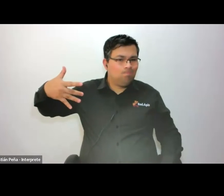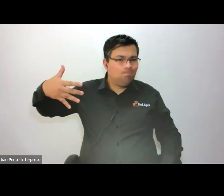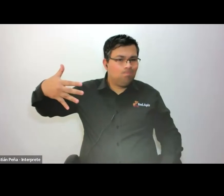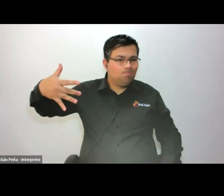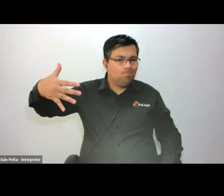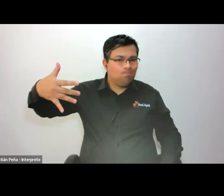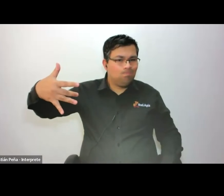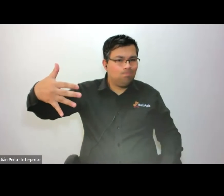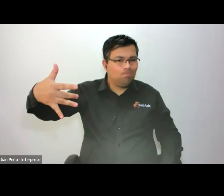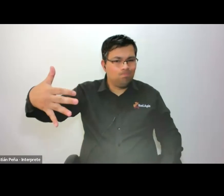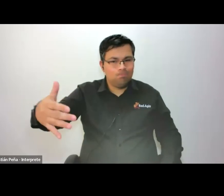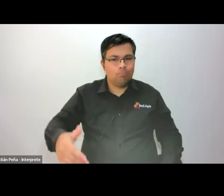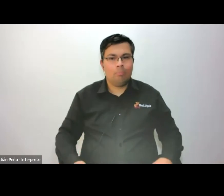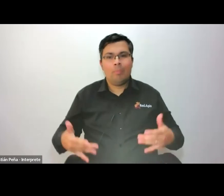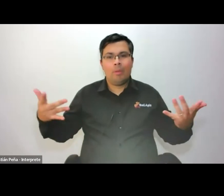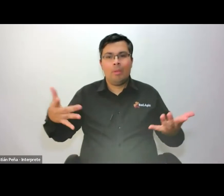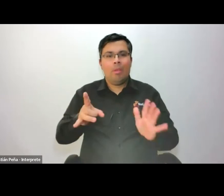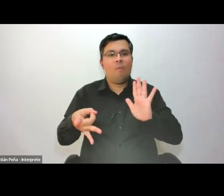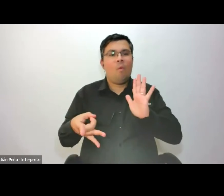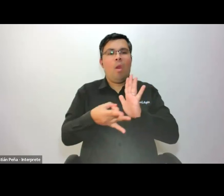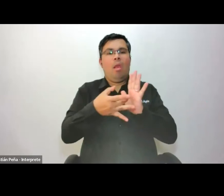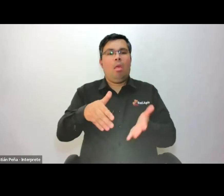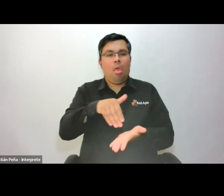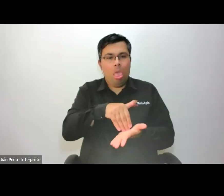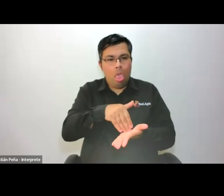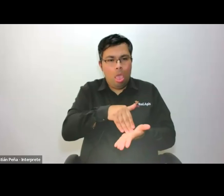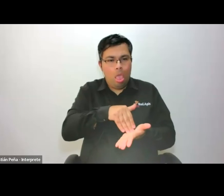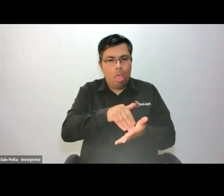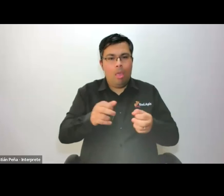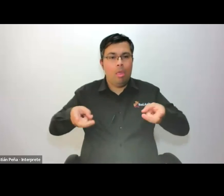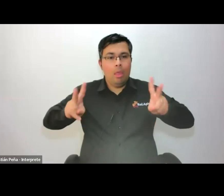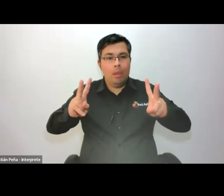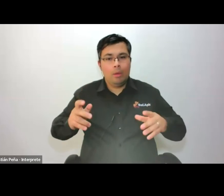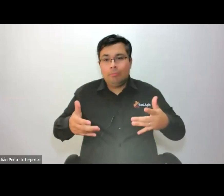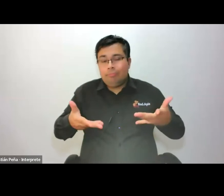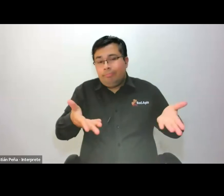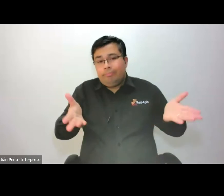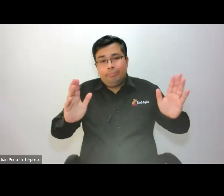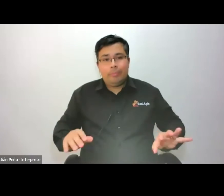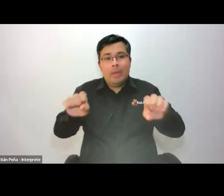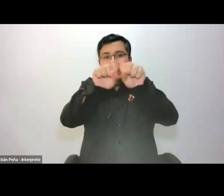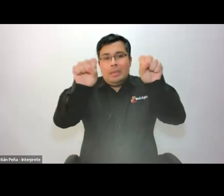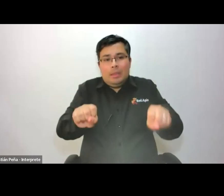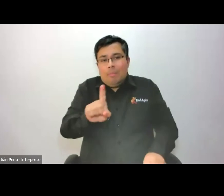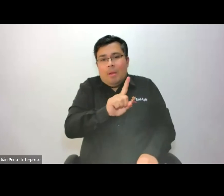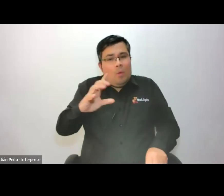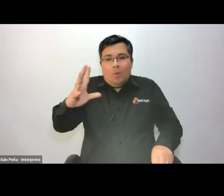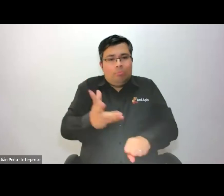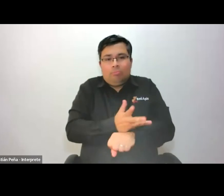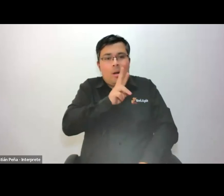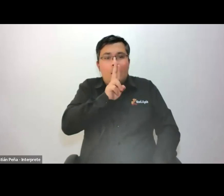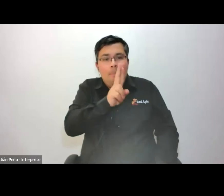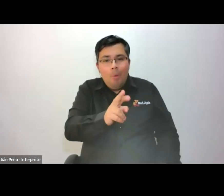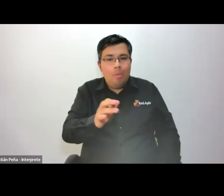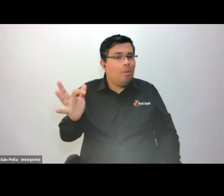la tónica. Es como no estamos preparados, no tenemos herramientas, el sistema no responde y siempre ha sido lo mismo. Bueno, la ley de autismo